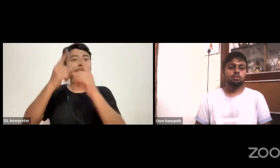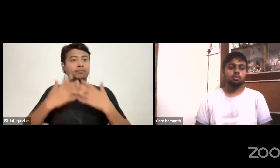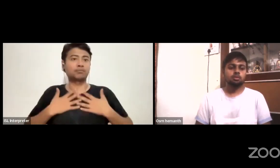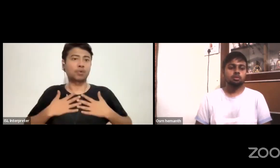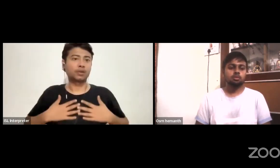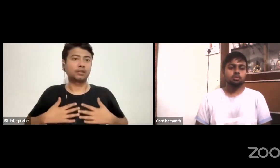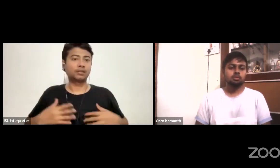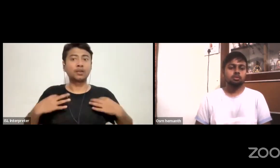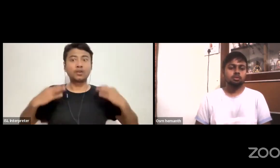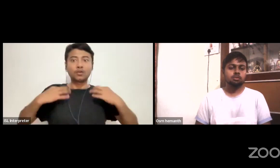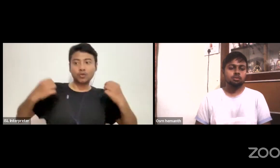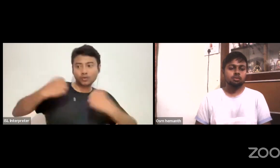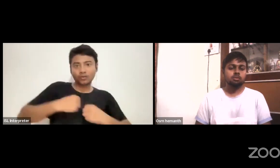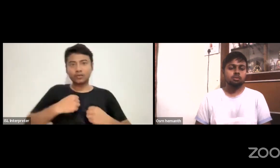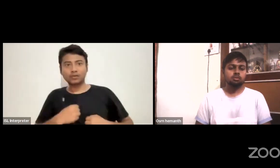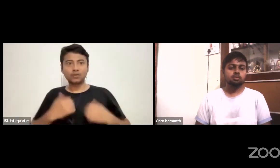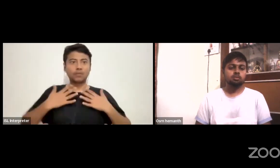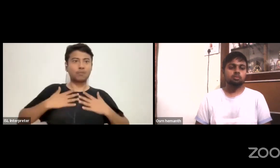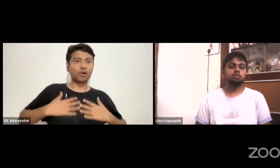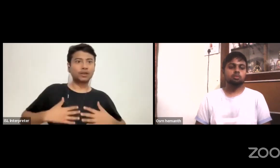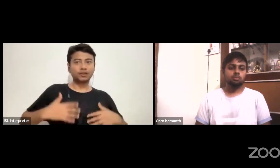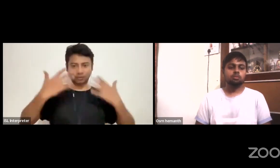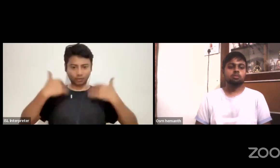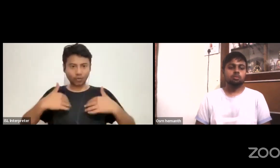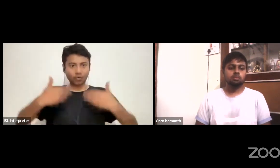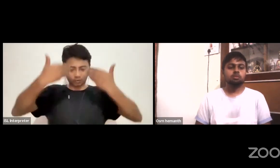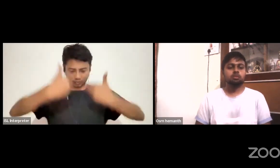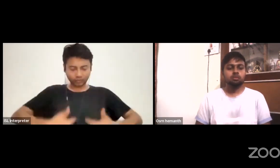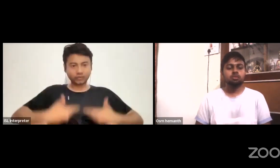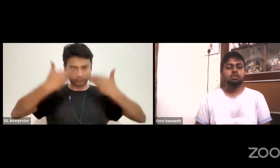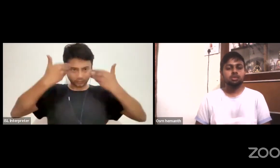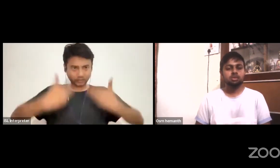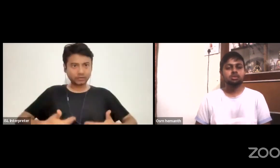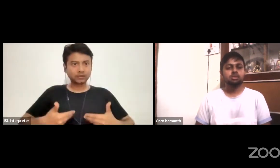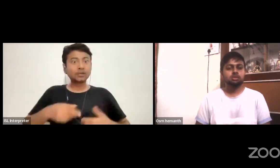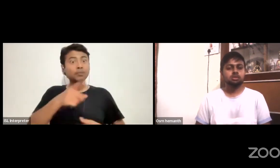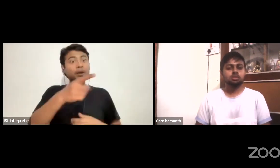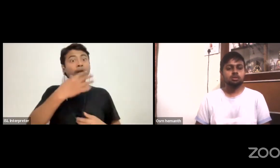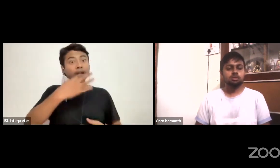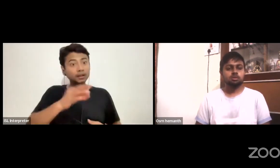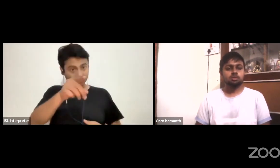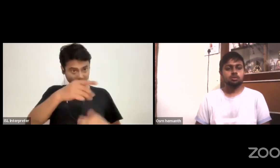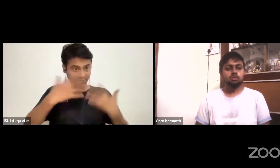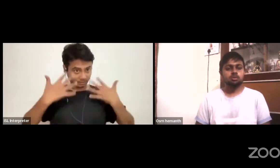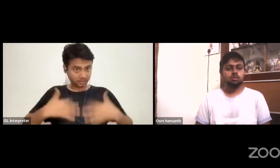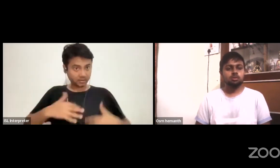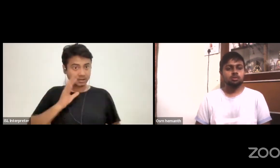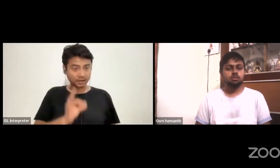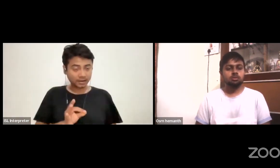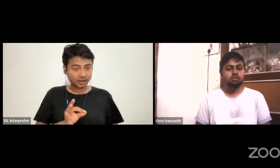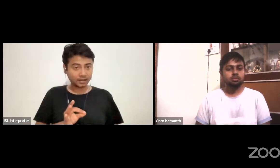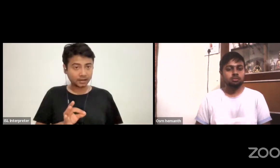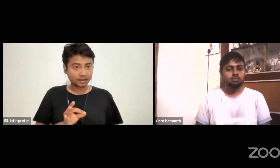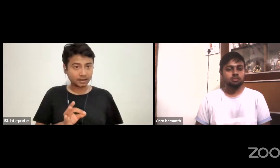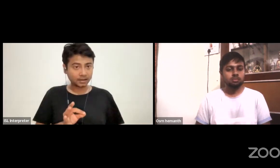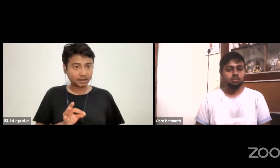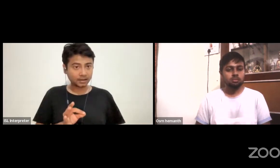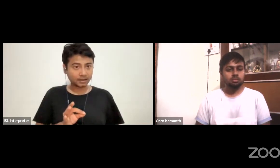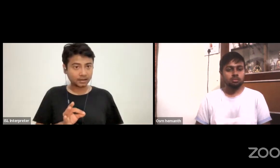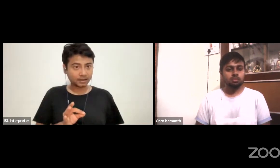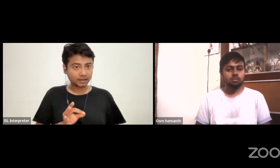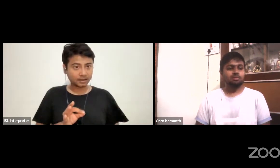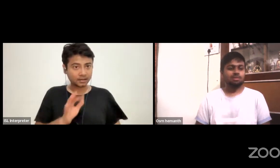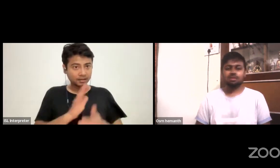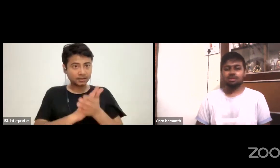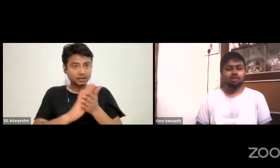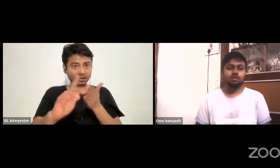के लिए, जो भी किया इस शरीर के लिए किया। क्या आप ये शरीर हैं? मेरा आपसे प्रश्न है, क्या आप ये शरीर